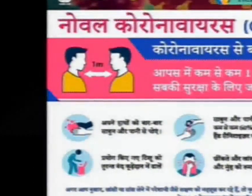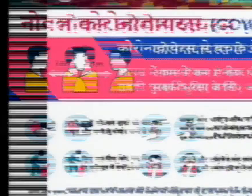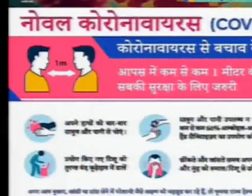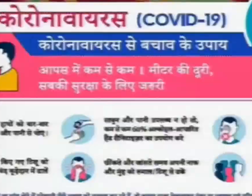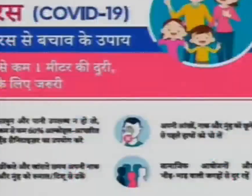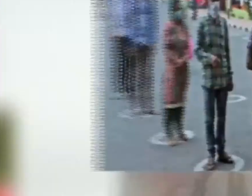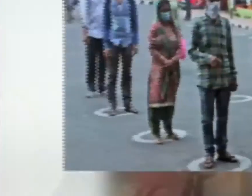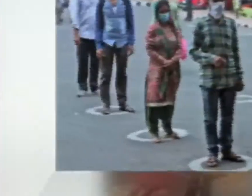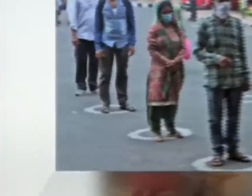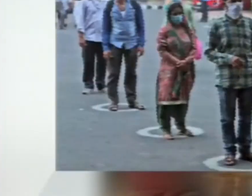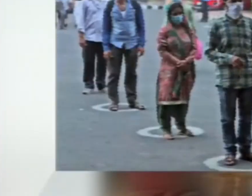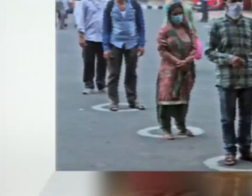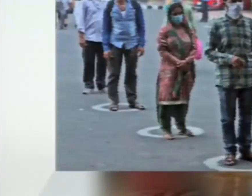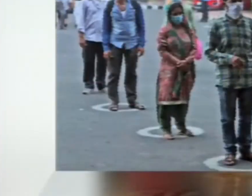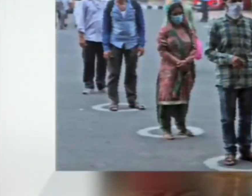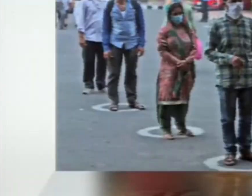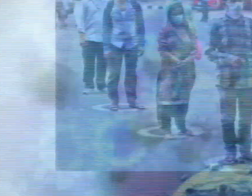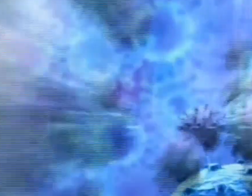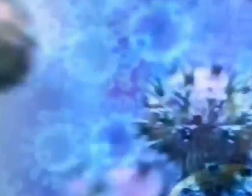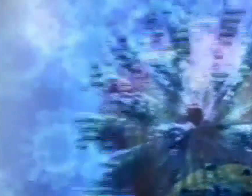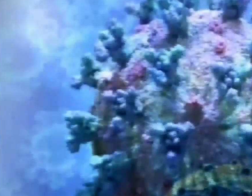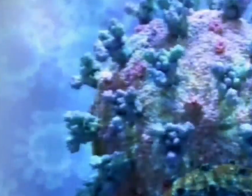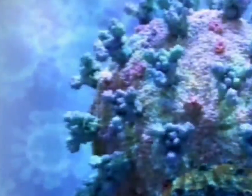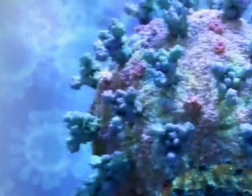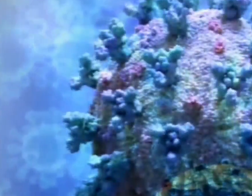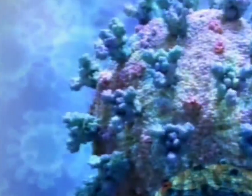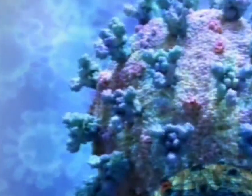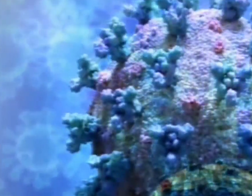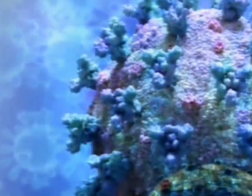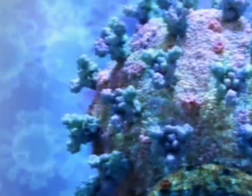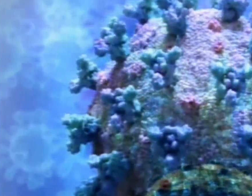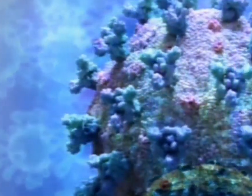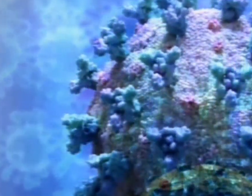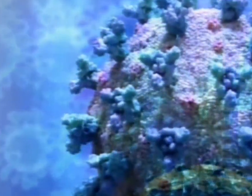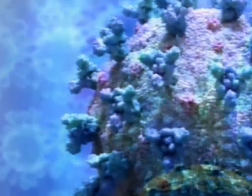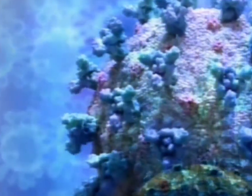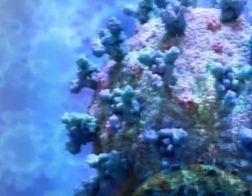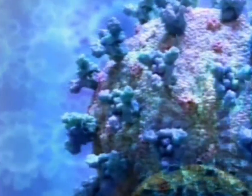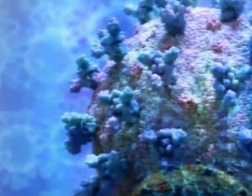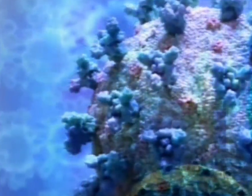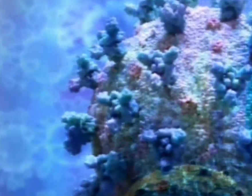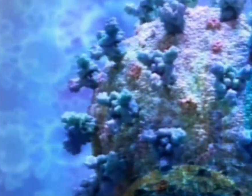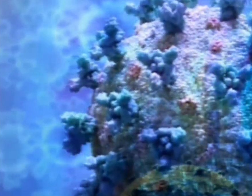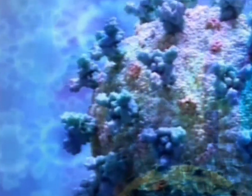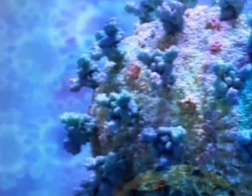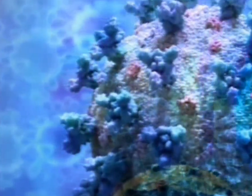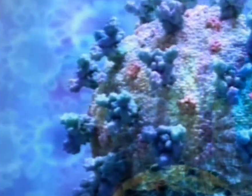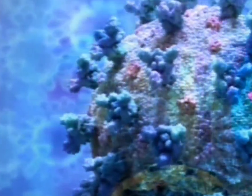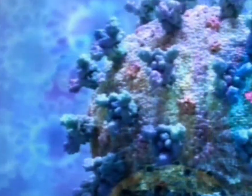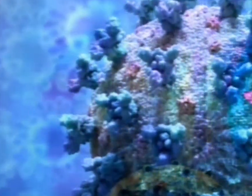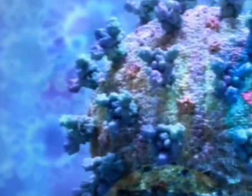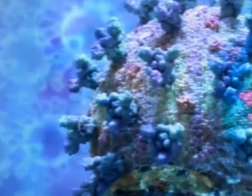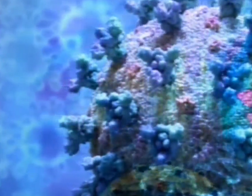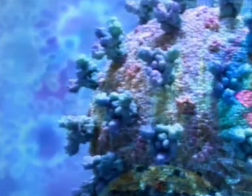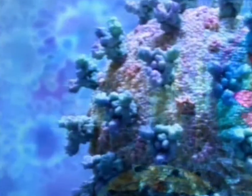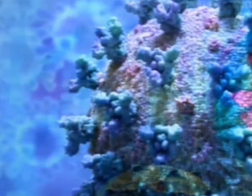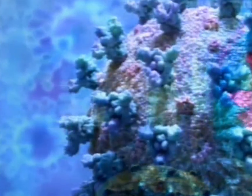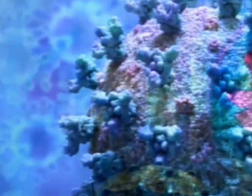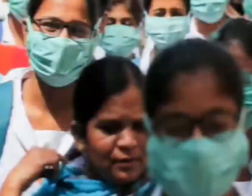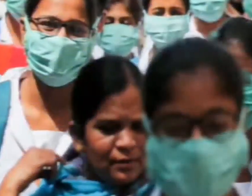आप स्वयं। कोरोना वायरस के इस संक्रमण से संपूर्ण भारतवर्ष भी एक विकट स्वास्थ्य की